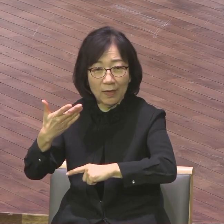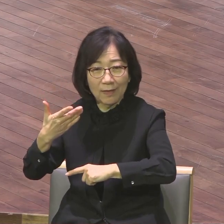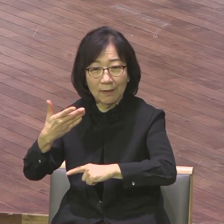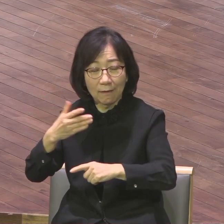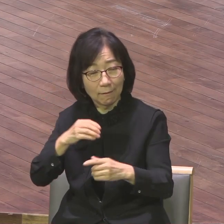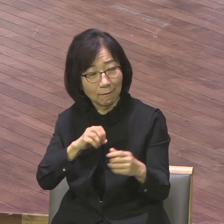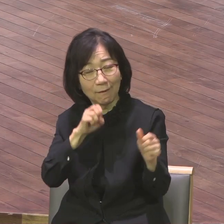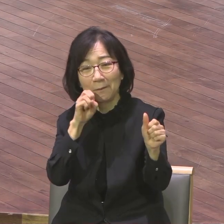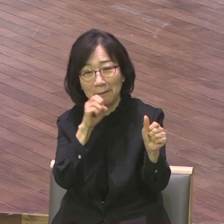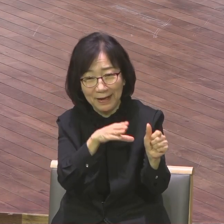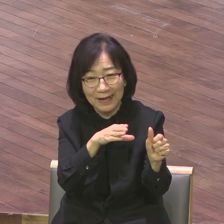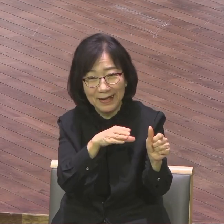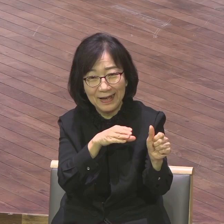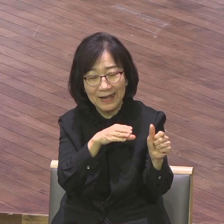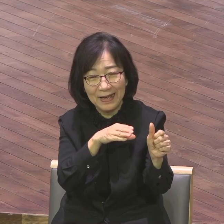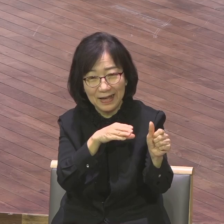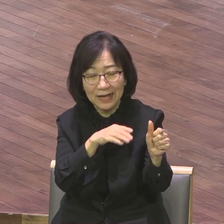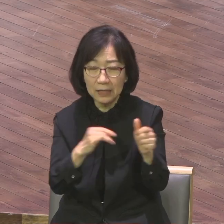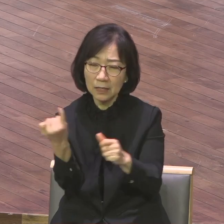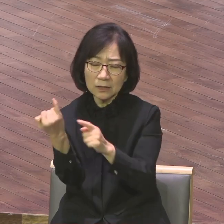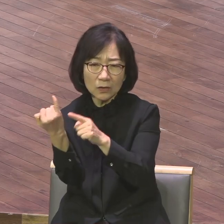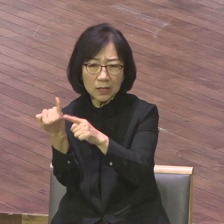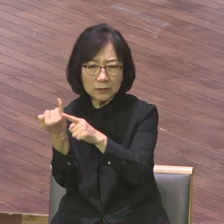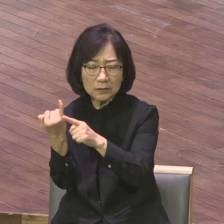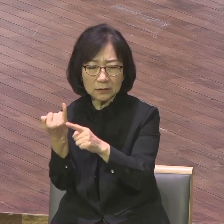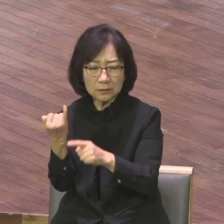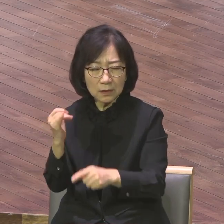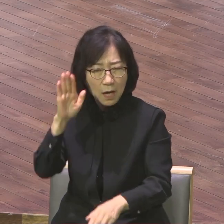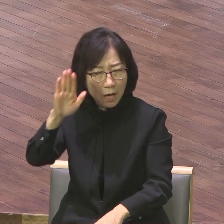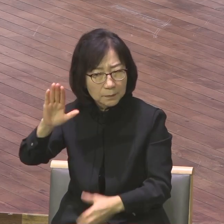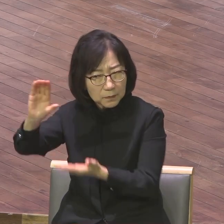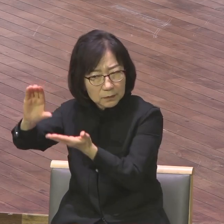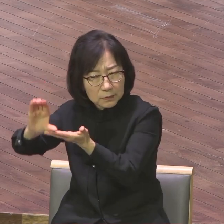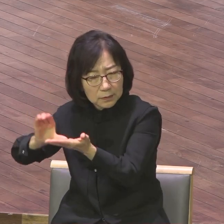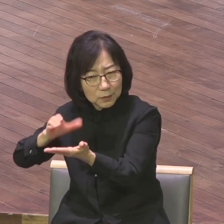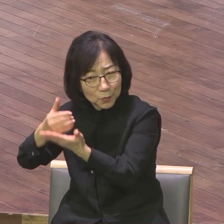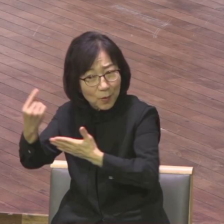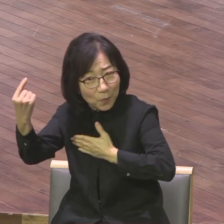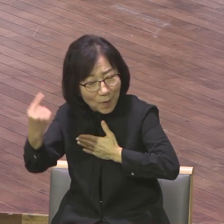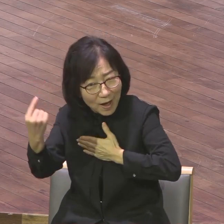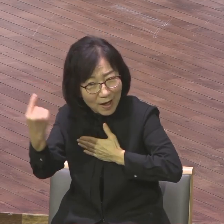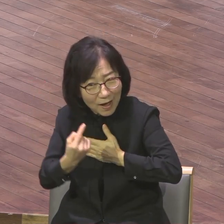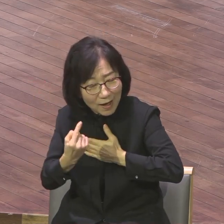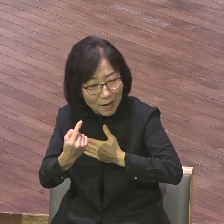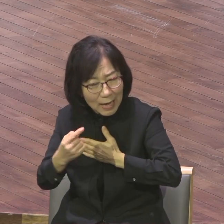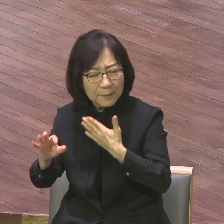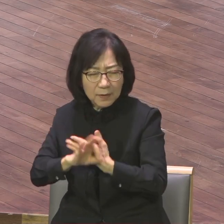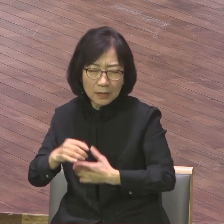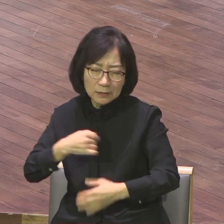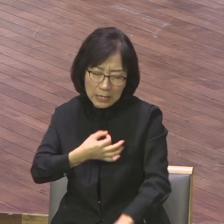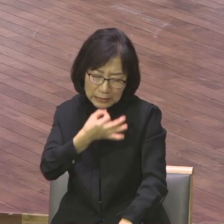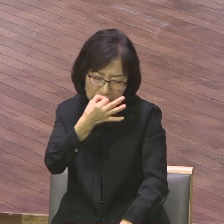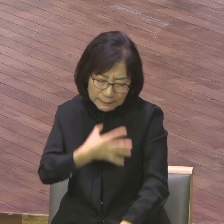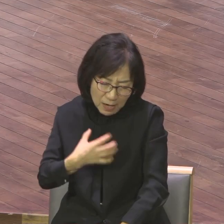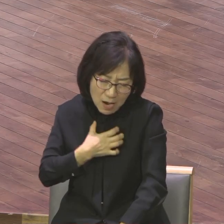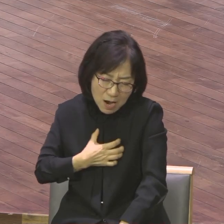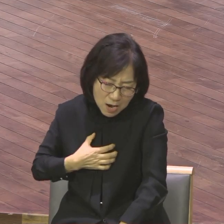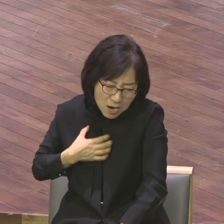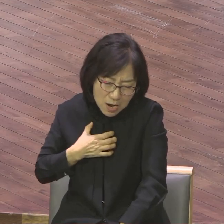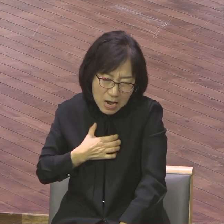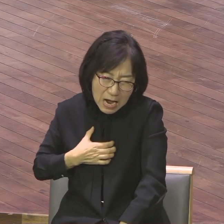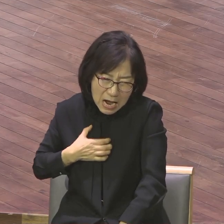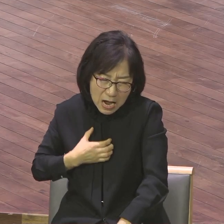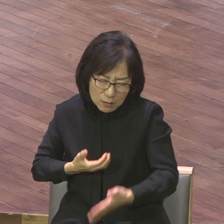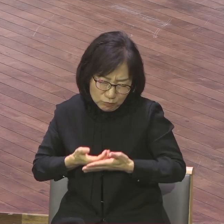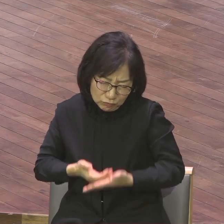여자는 메시아 그리스도가 오시면 그렇게 힘들게 살았던 인생의 모든 짐을